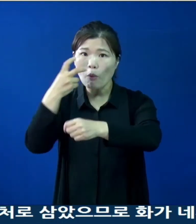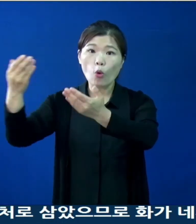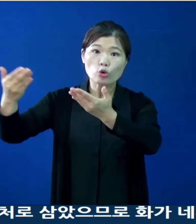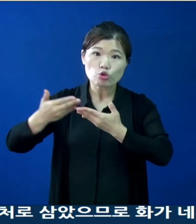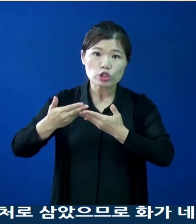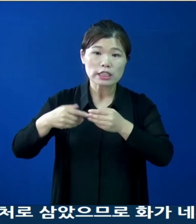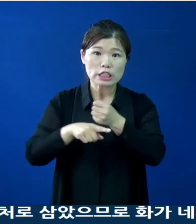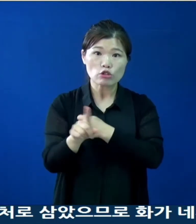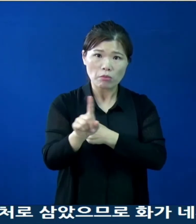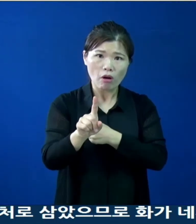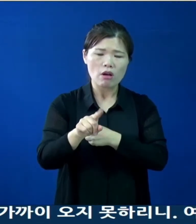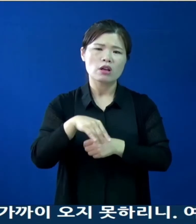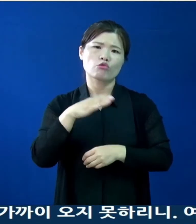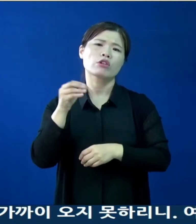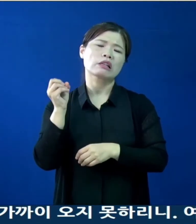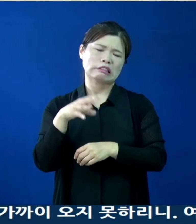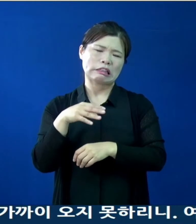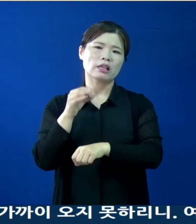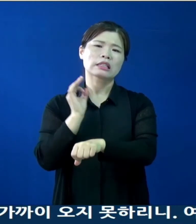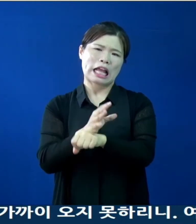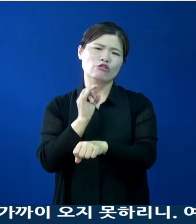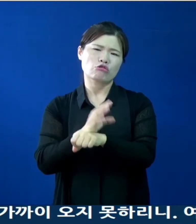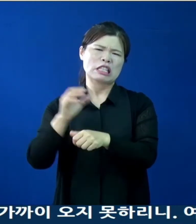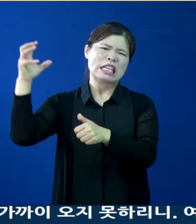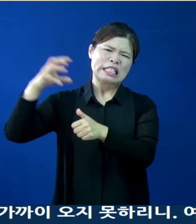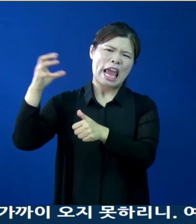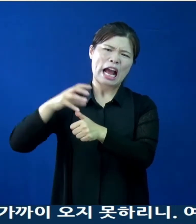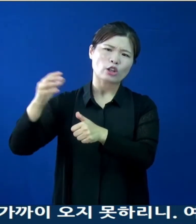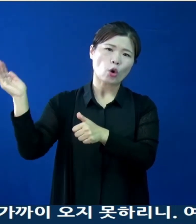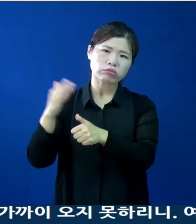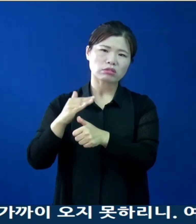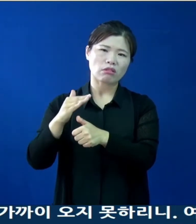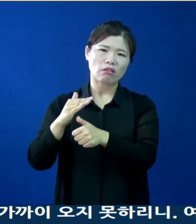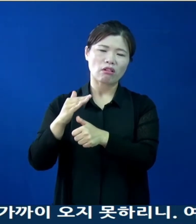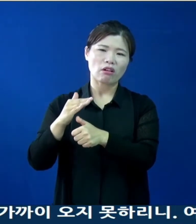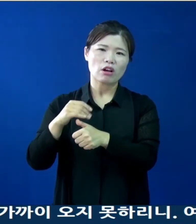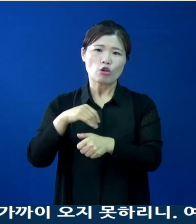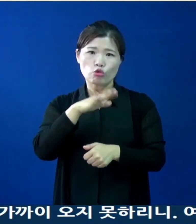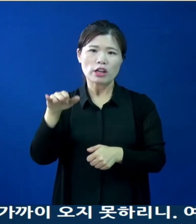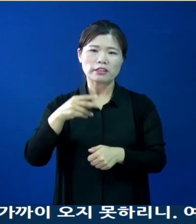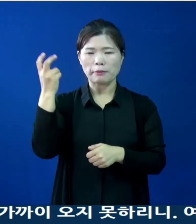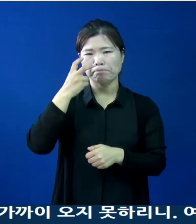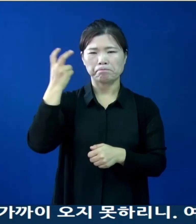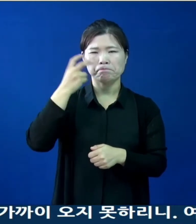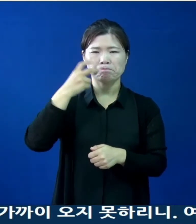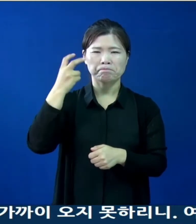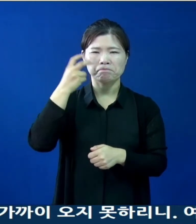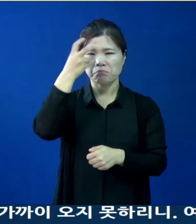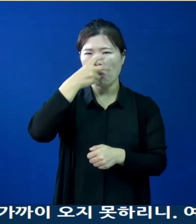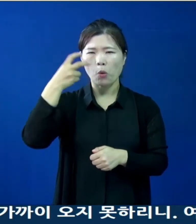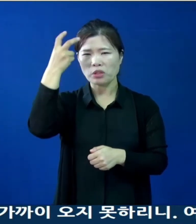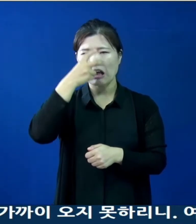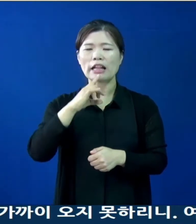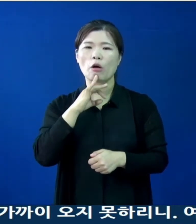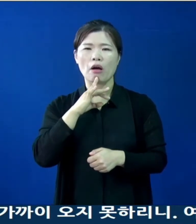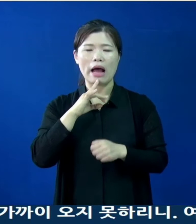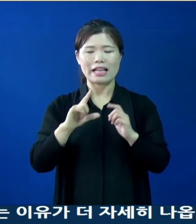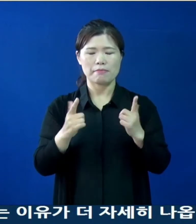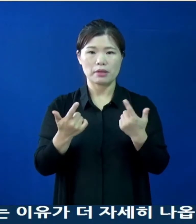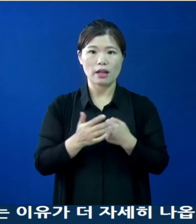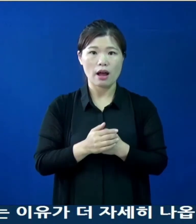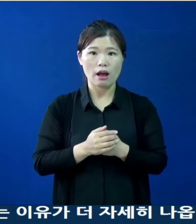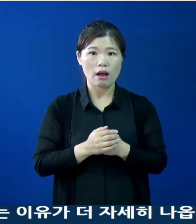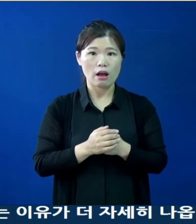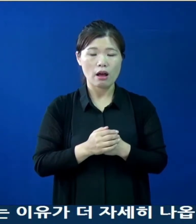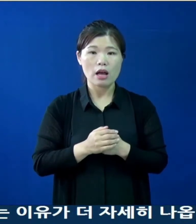우리를 단순히 재앙으로부터 아무 일 없도록 보전하는 것에만 있지 않다는 겁니다.